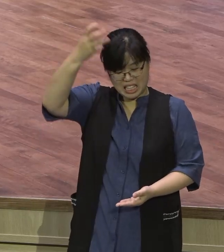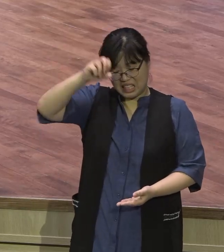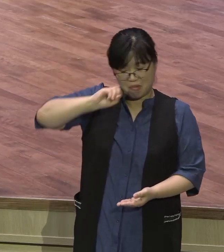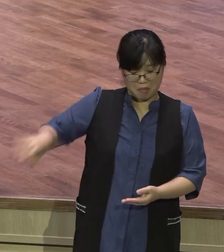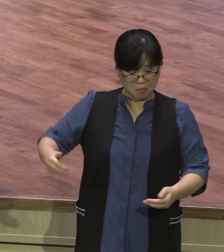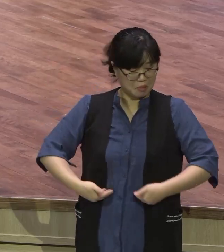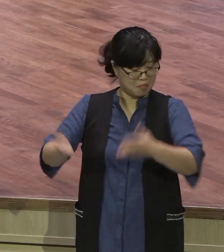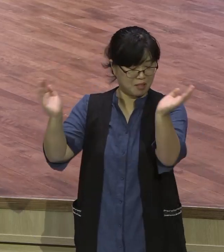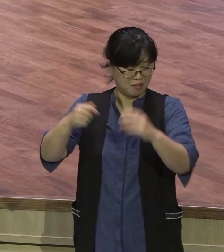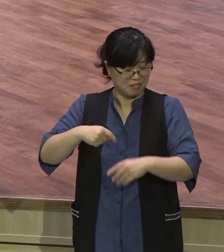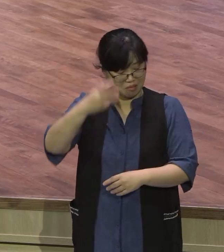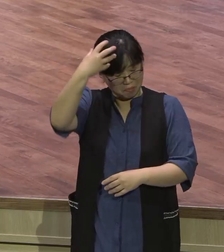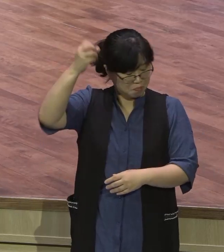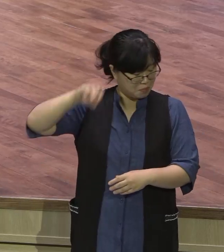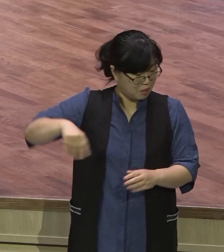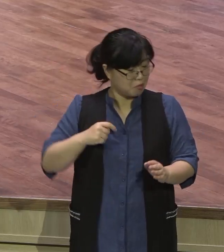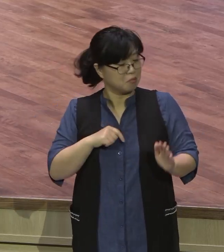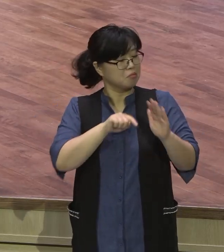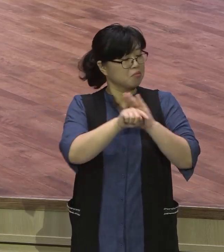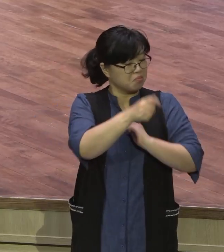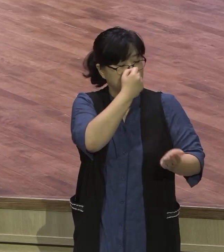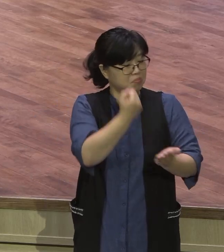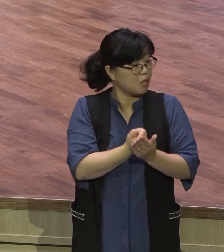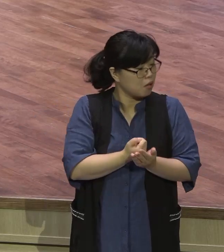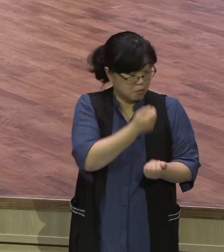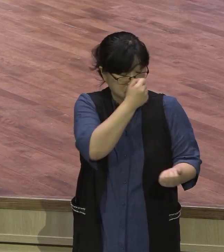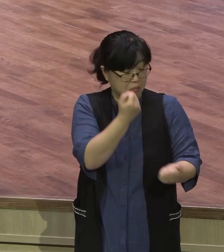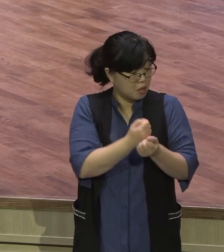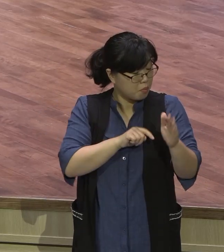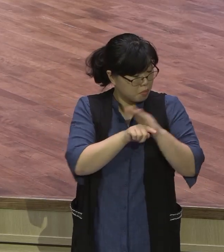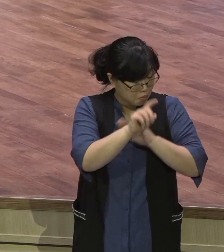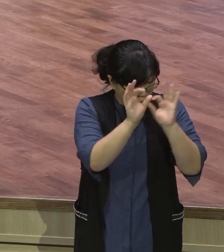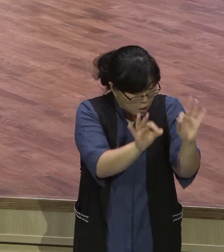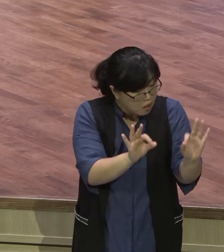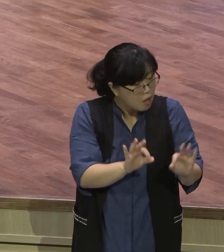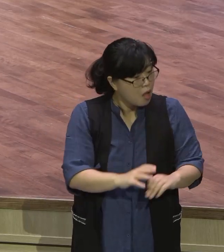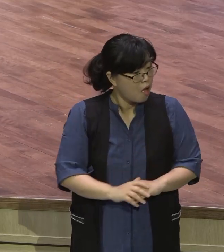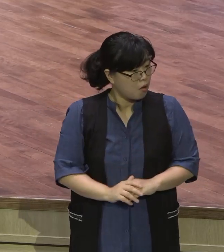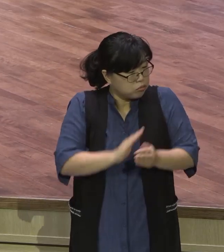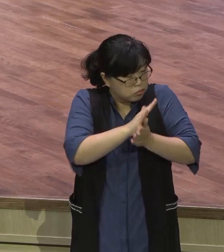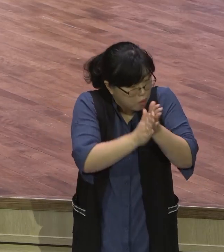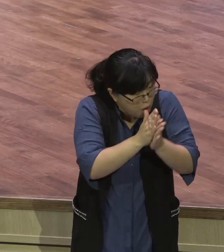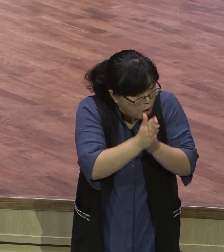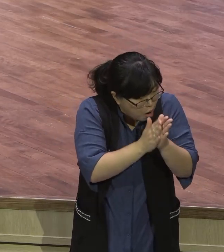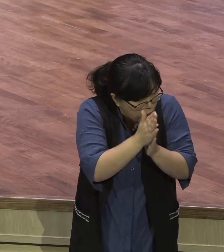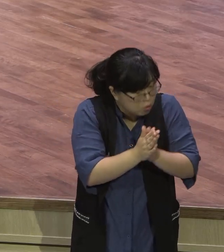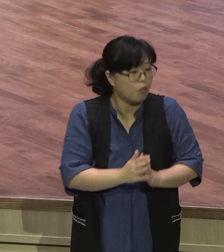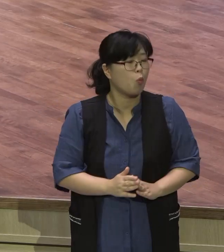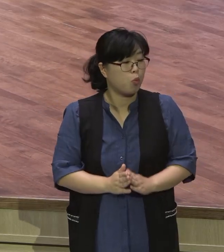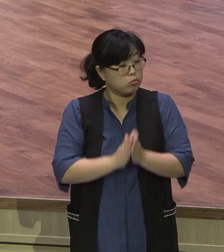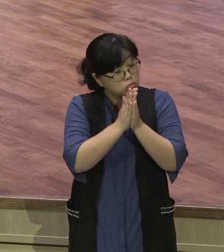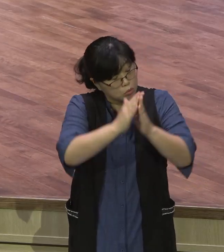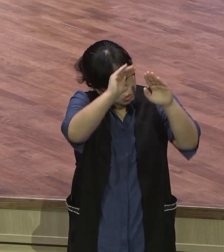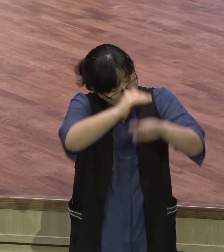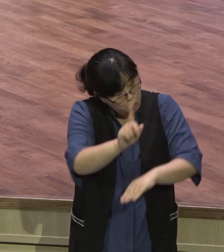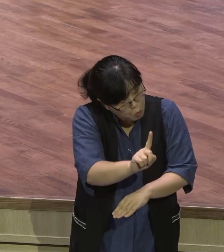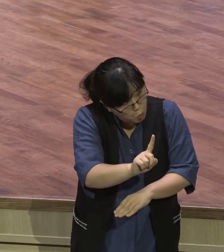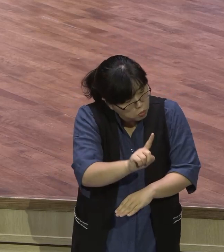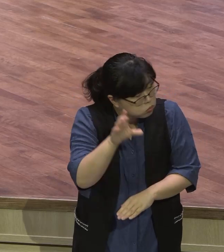다 잘돼. 전부 육신적인 거예요. 나 깜짝 놀랐어. 그래도 뭔가 뭐 하나님께 영광이라든가 저거 나름대로 뭔가